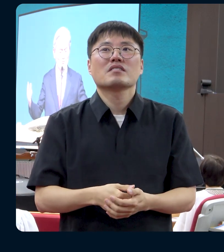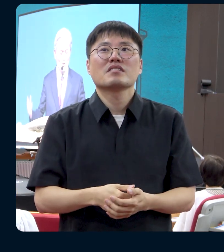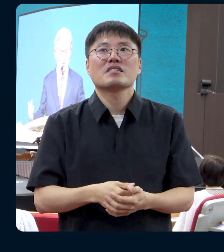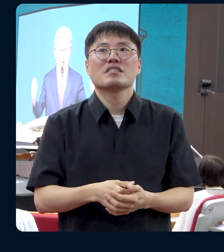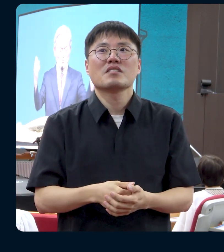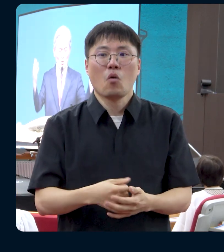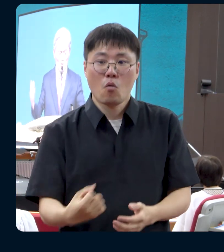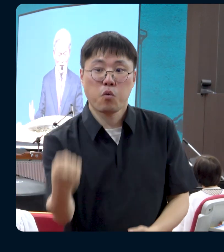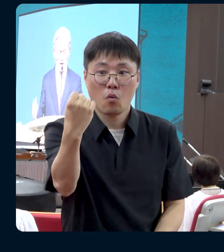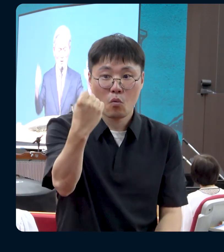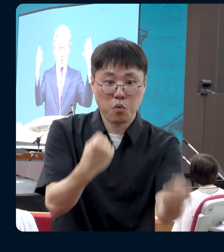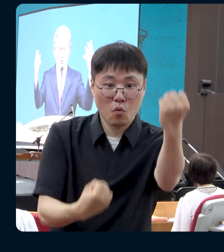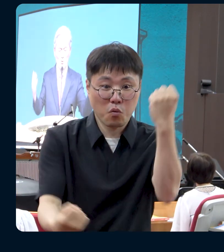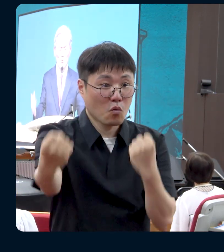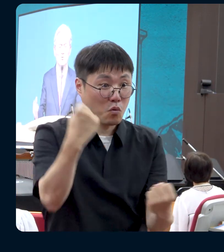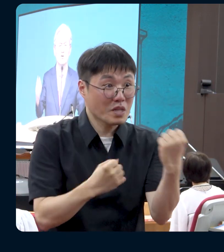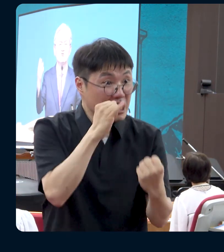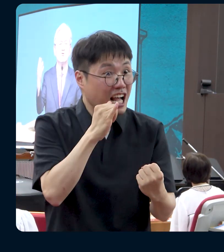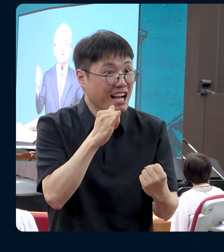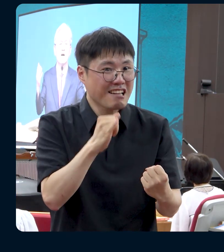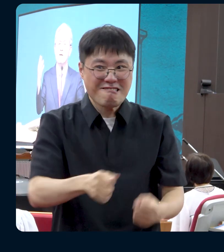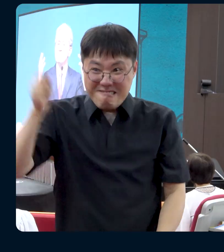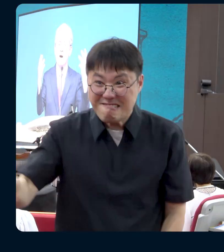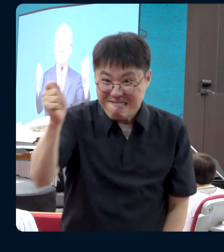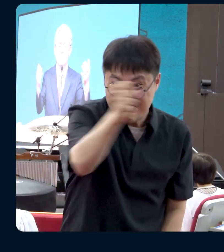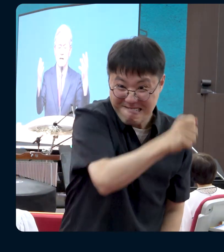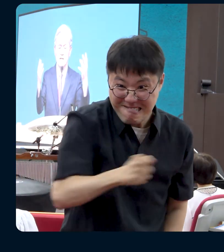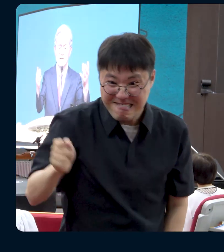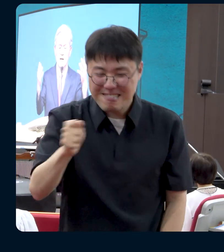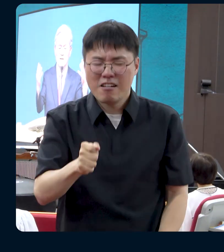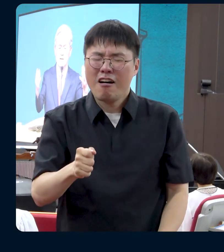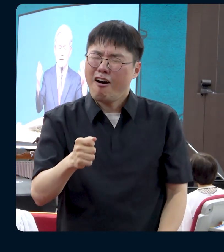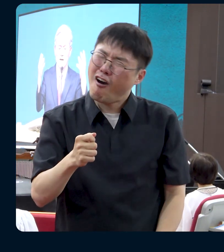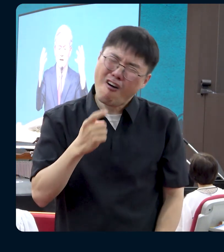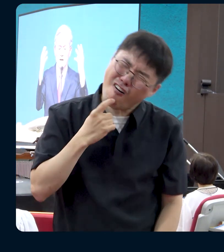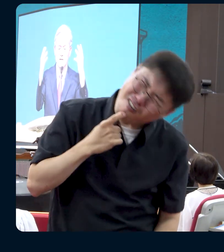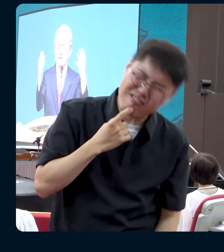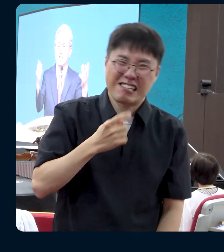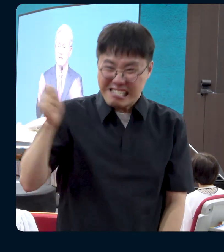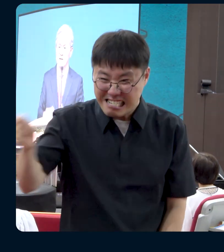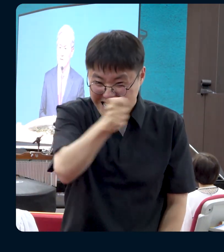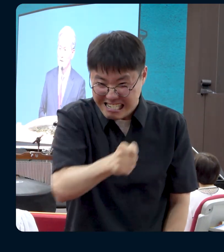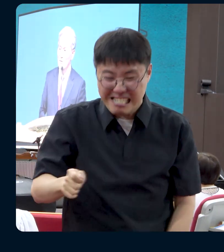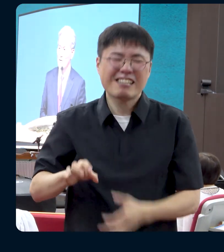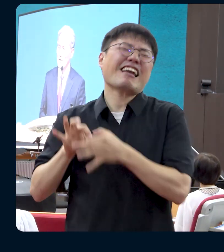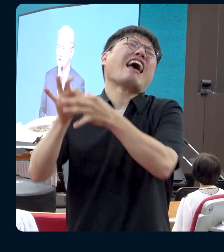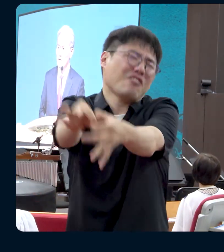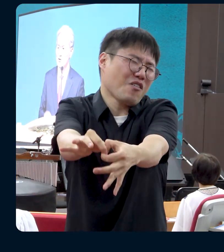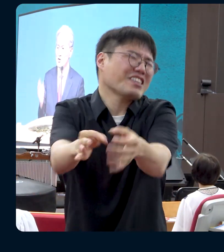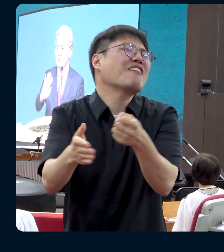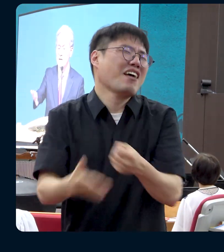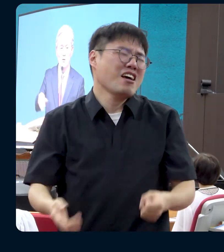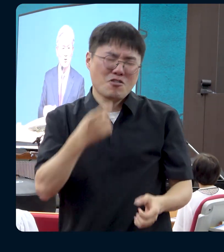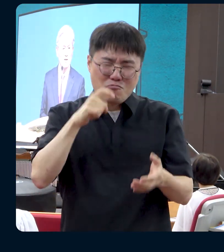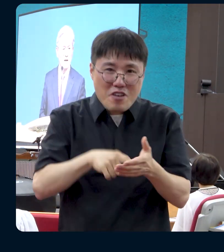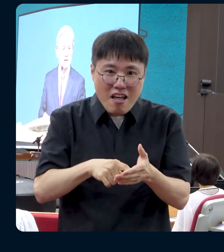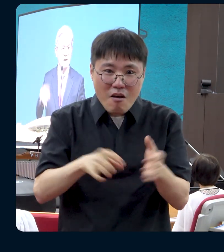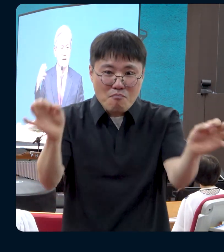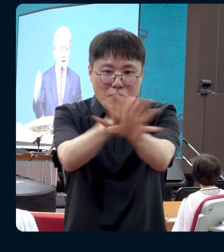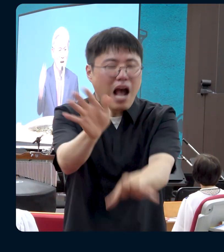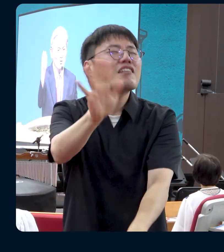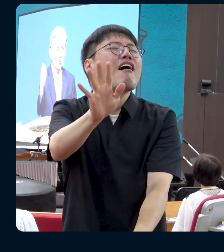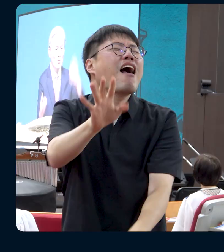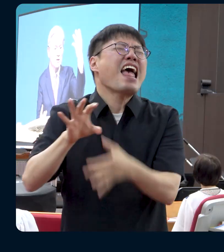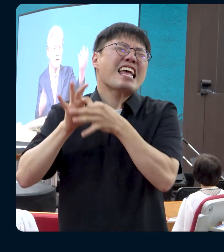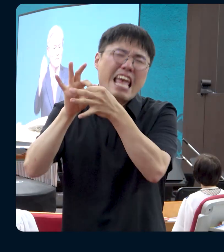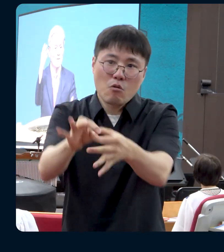이건 일단 이 구멍 저 구멍으로 계속 올라오는 그 두더지가 만만치 않게 끈질기기 때문에 그래요. 이게 쉽게